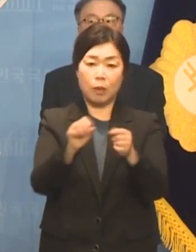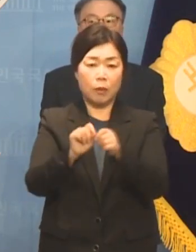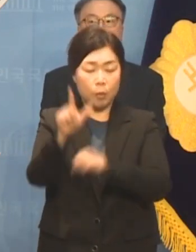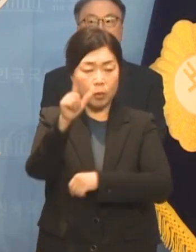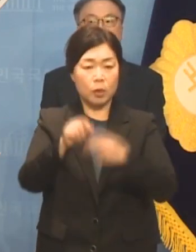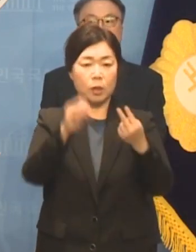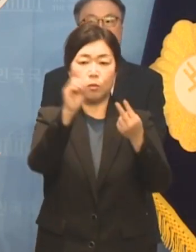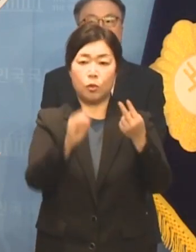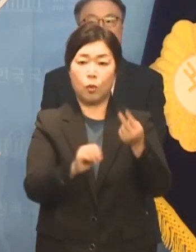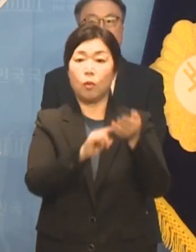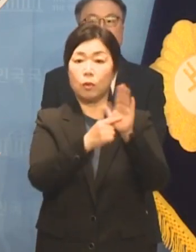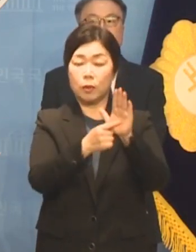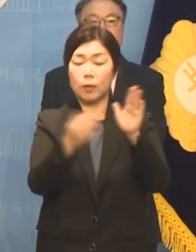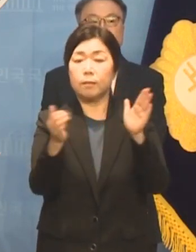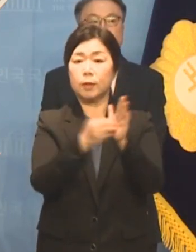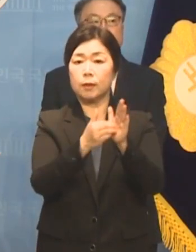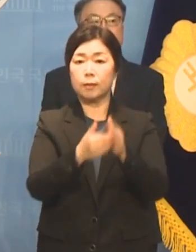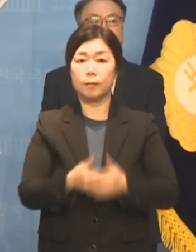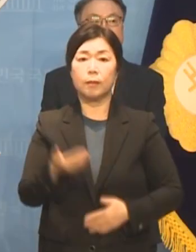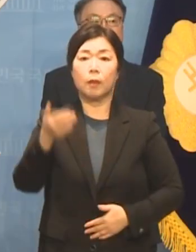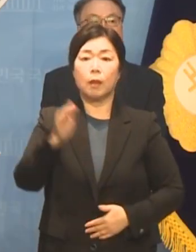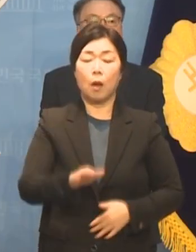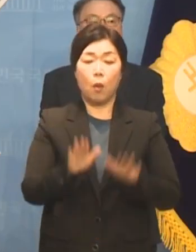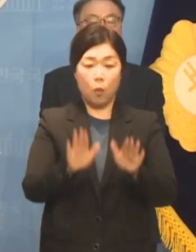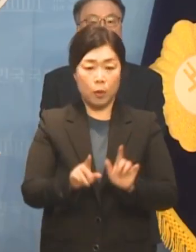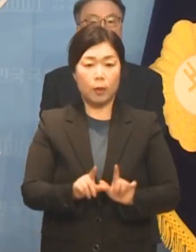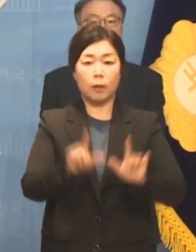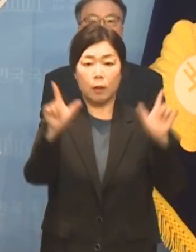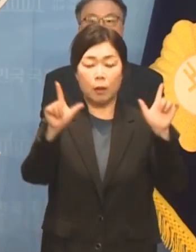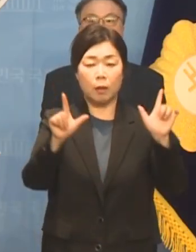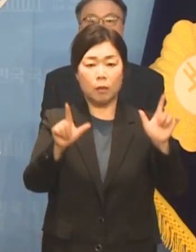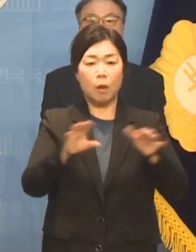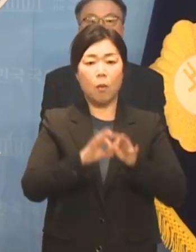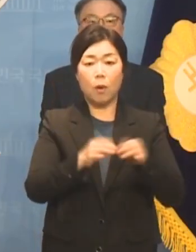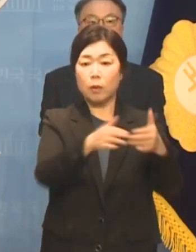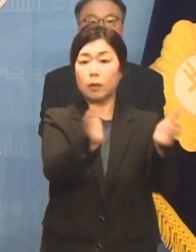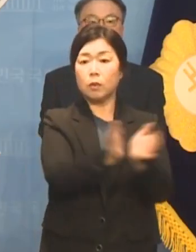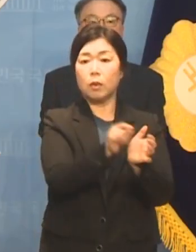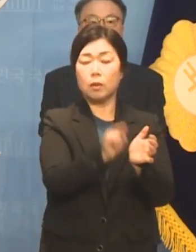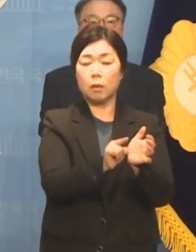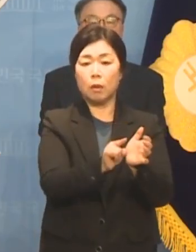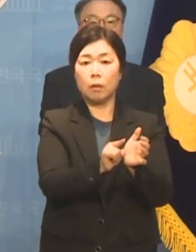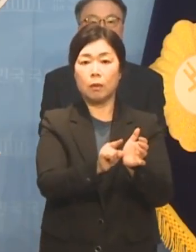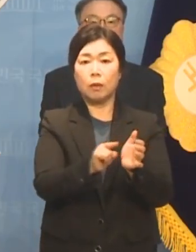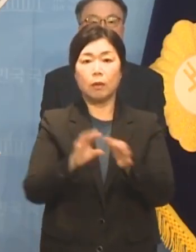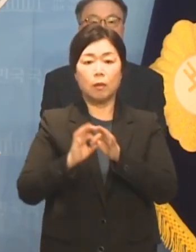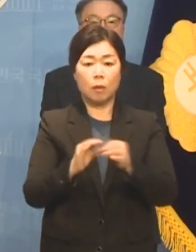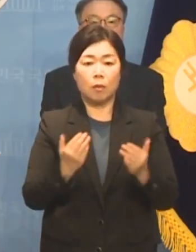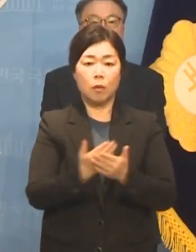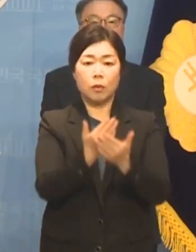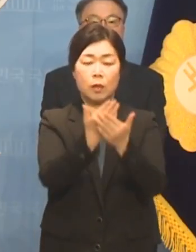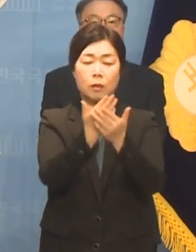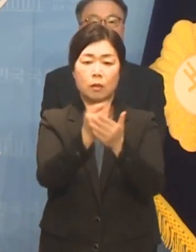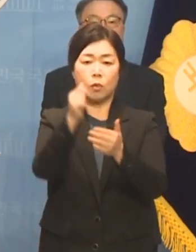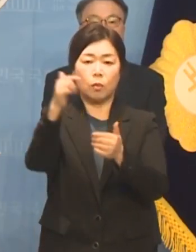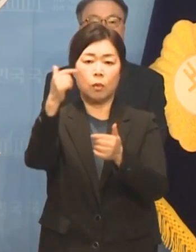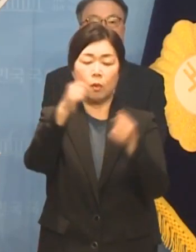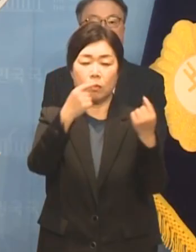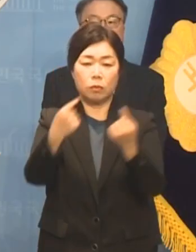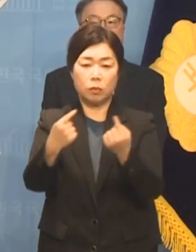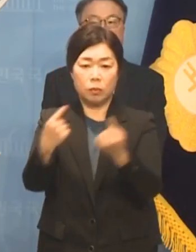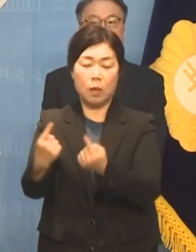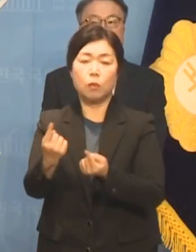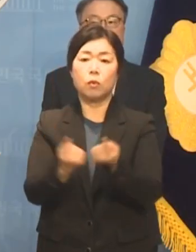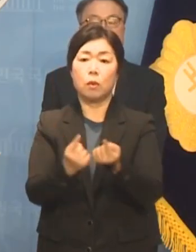2% 이상이었습니다. 그러나 올해 들어 해당 기관들이 순차적으로 성장률을 하향 조정하고